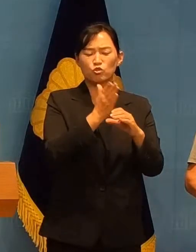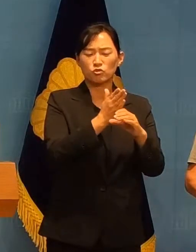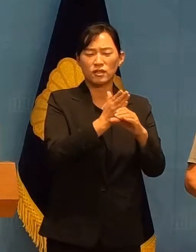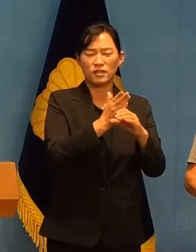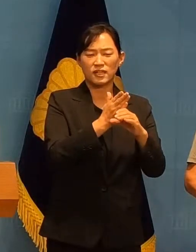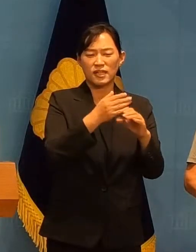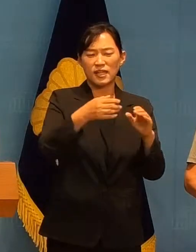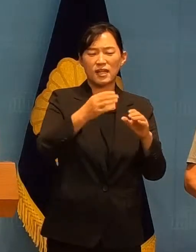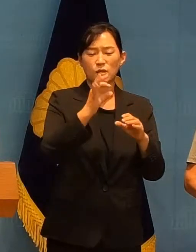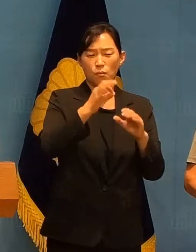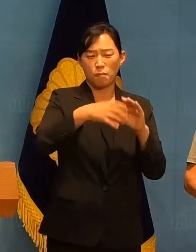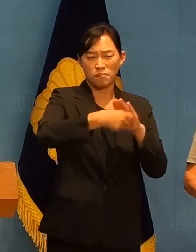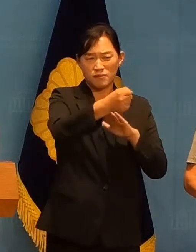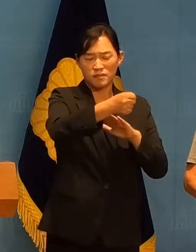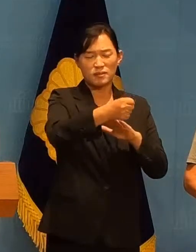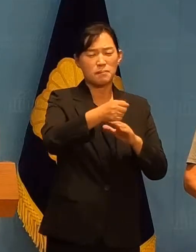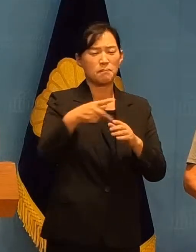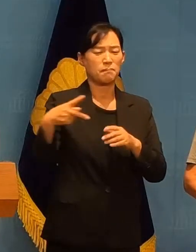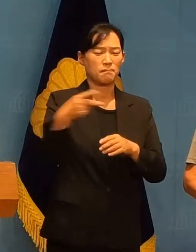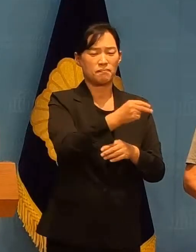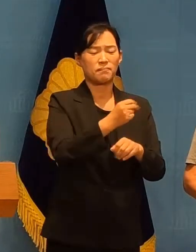고리를 끊어내야 합니다.